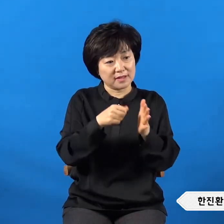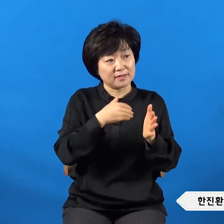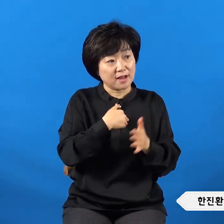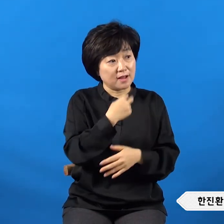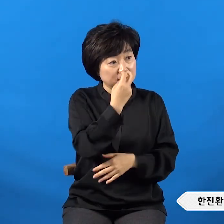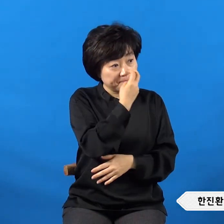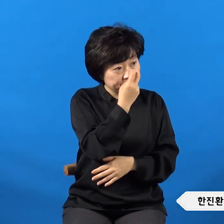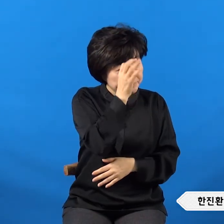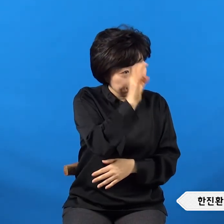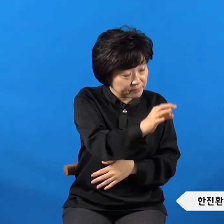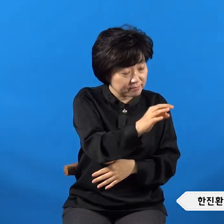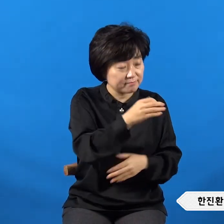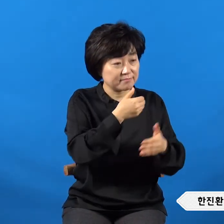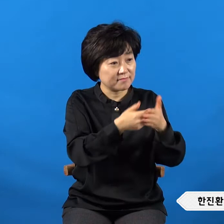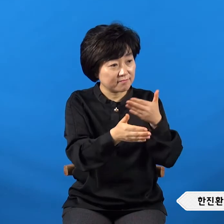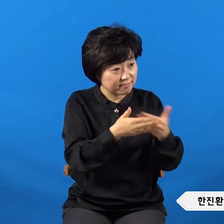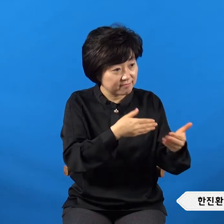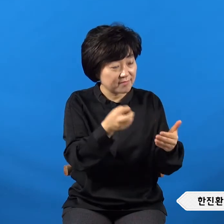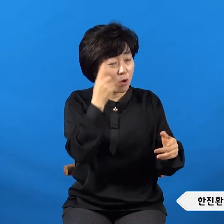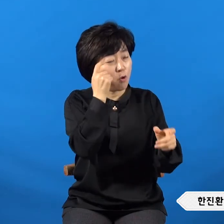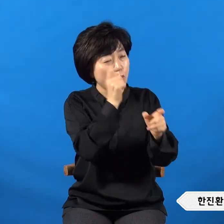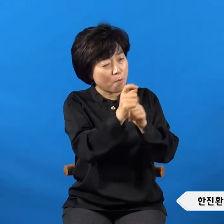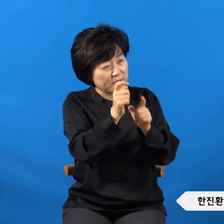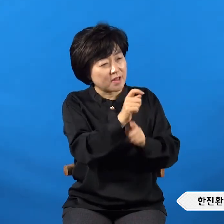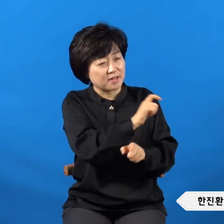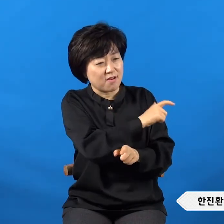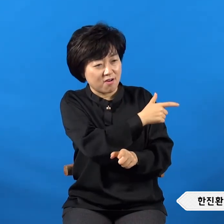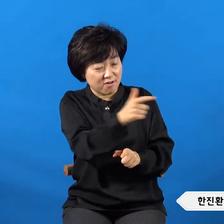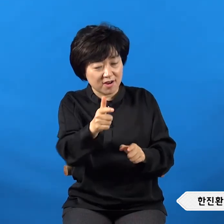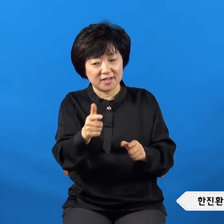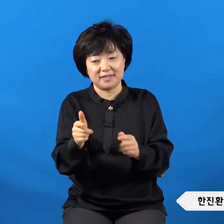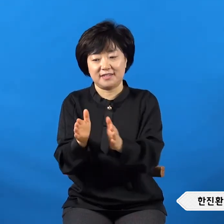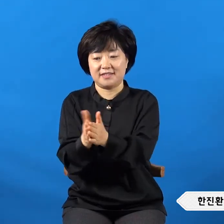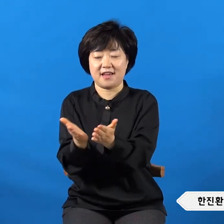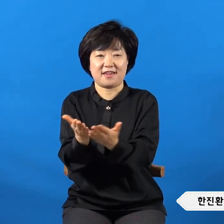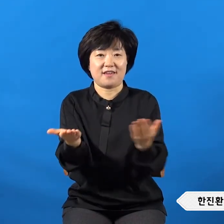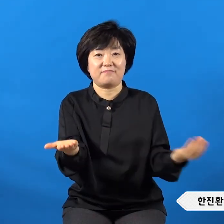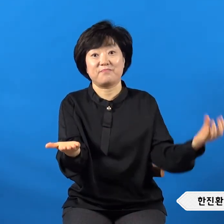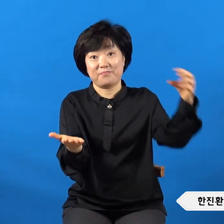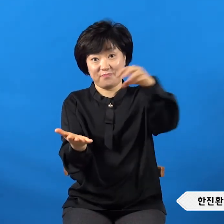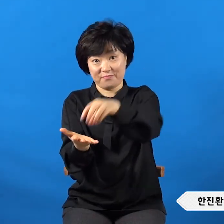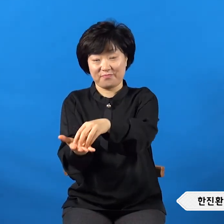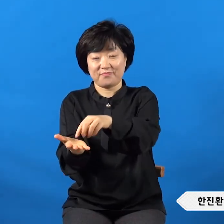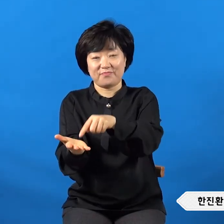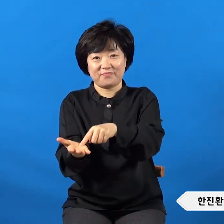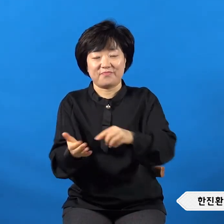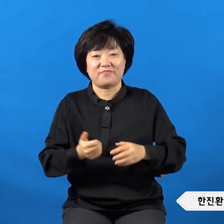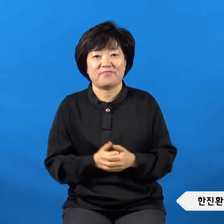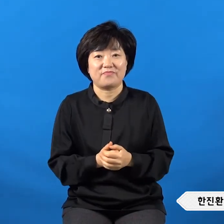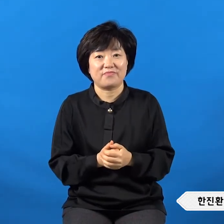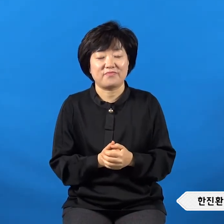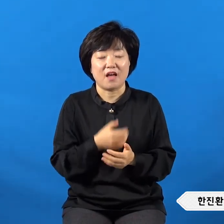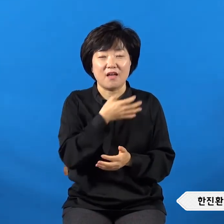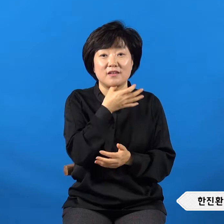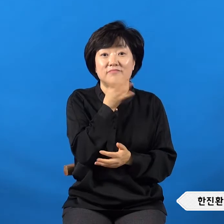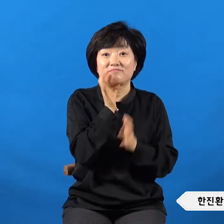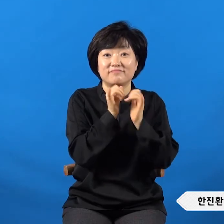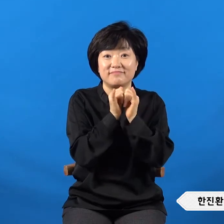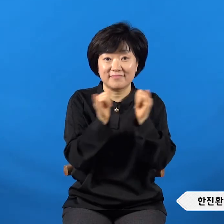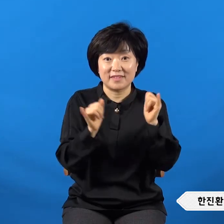자신이 경험한 것, 자신이 고민한 것을 이 책에 다 담았습니다. 그래서 연세